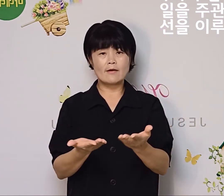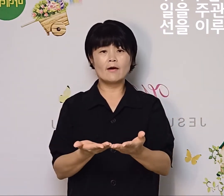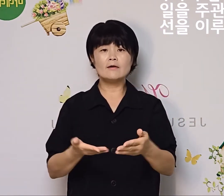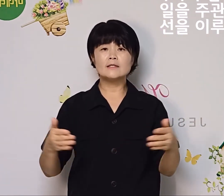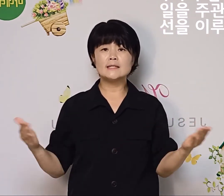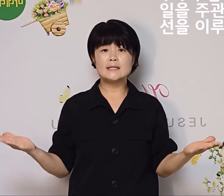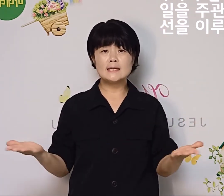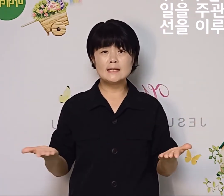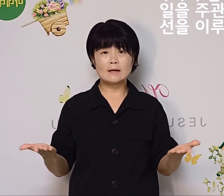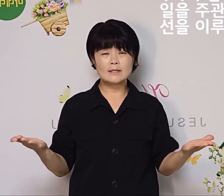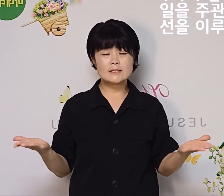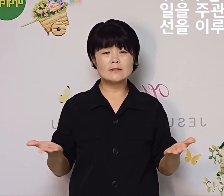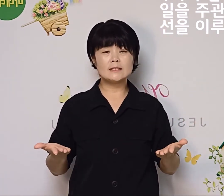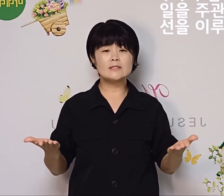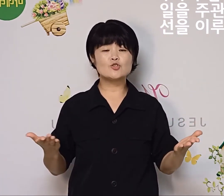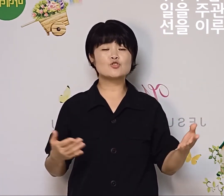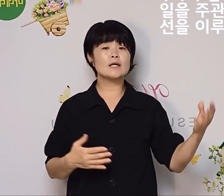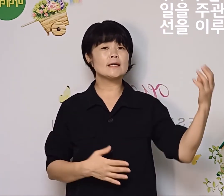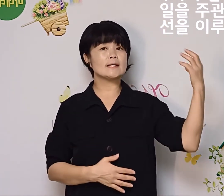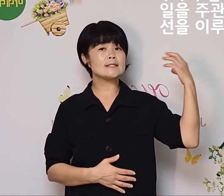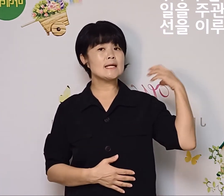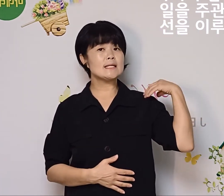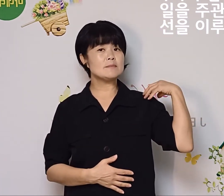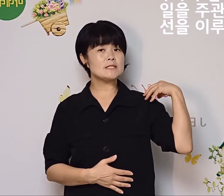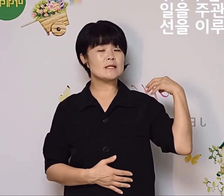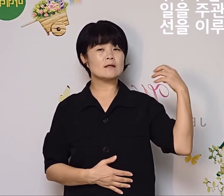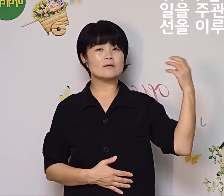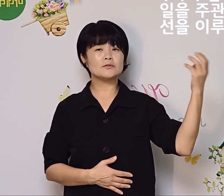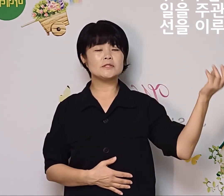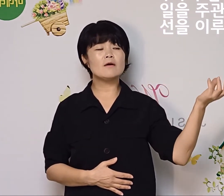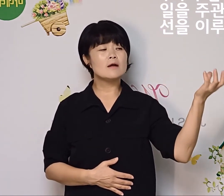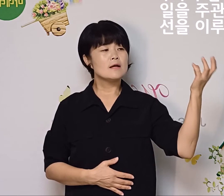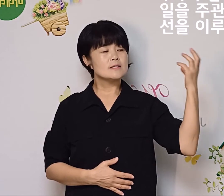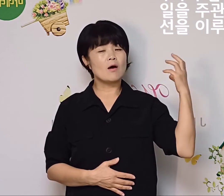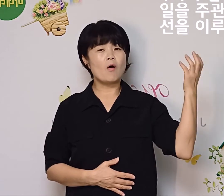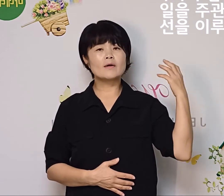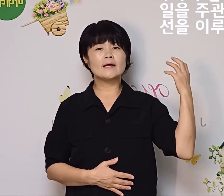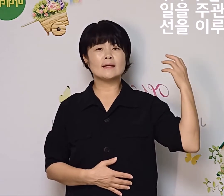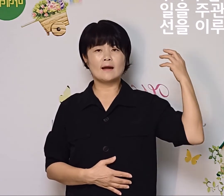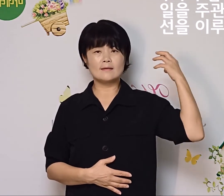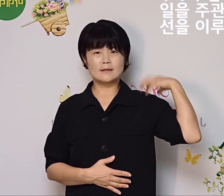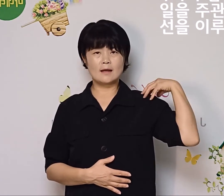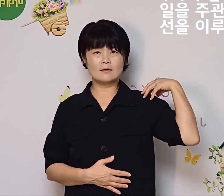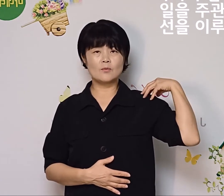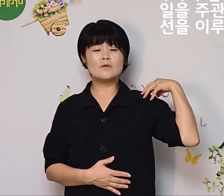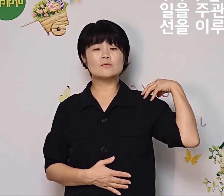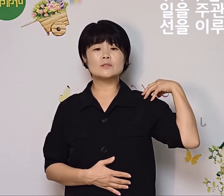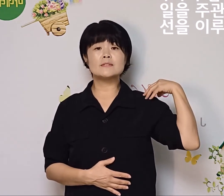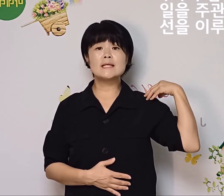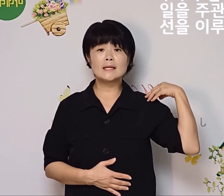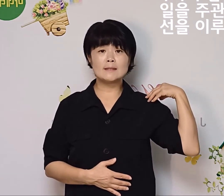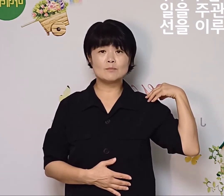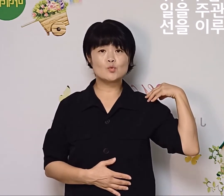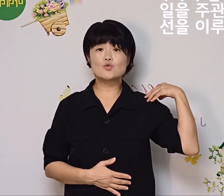나왔어요. 일 나왔죠? 일을 주관하다, 책임지다는 거거든요. 그래서 어깨에다가 탁 올려놓으시면 책임,